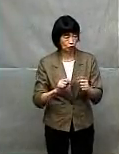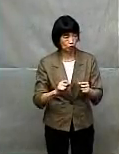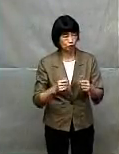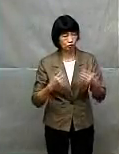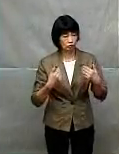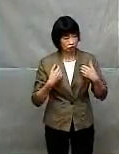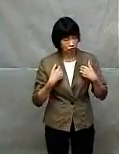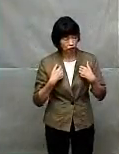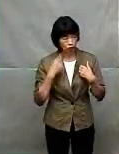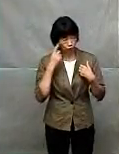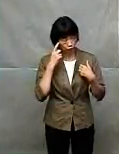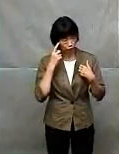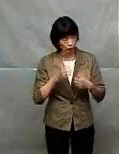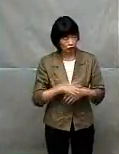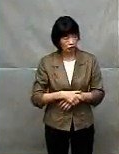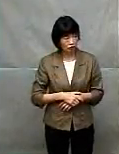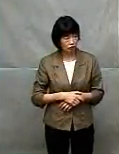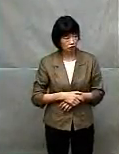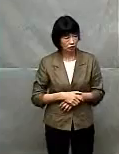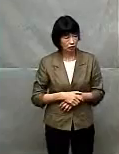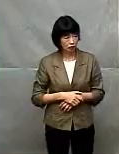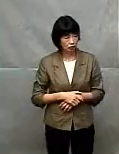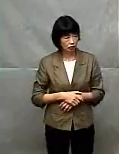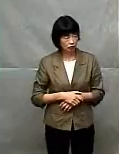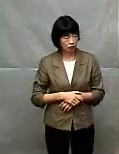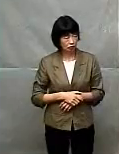。そういう意味でその沿線県が